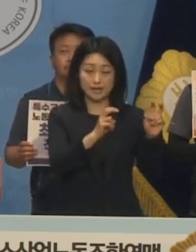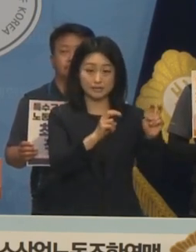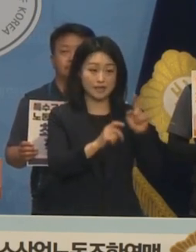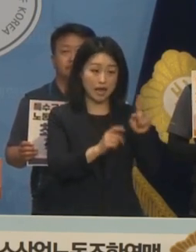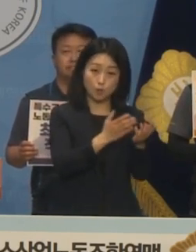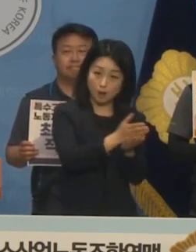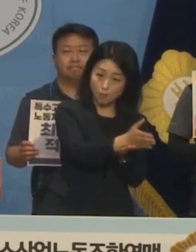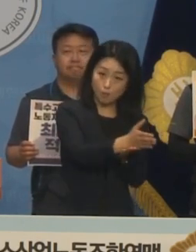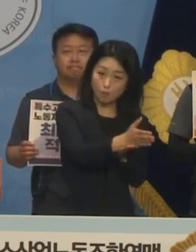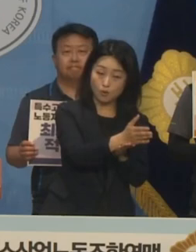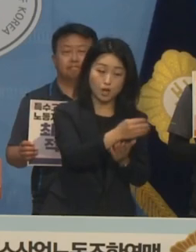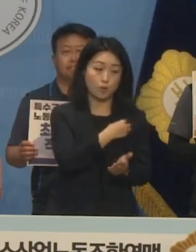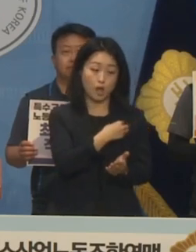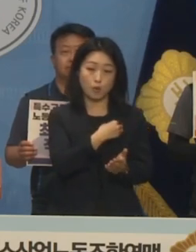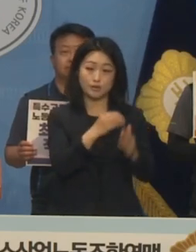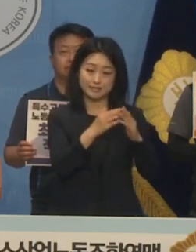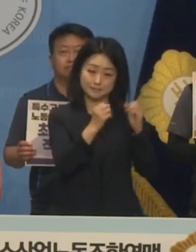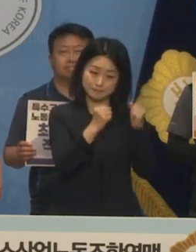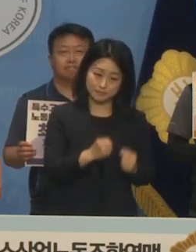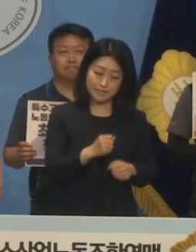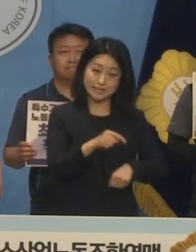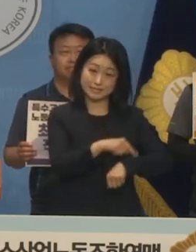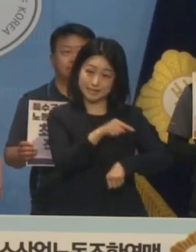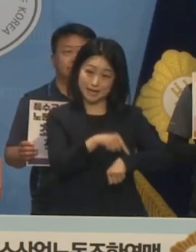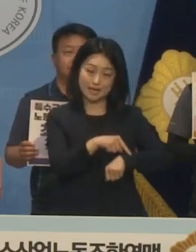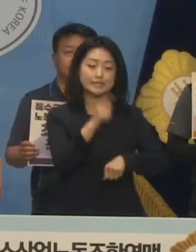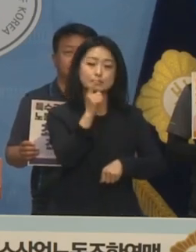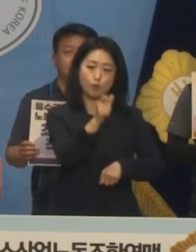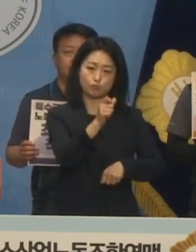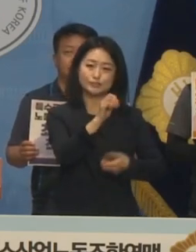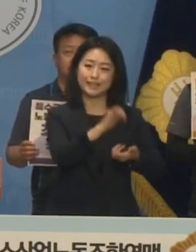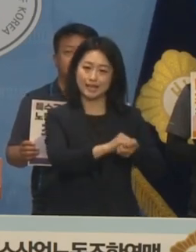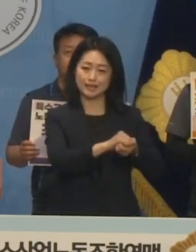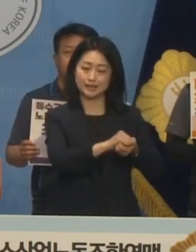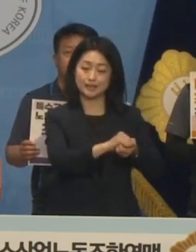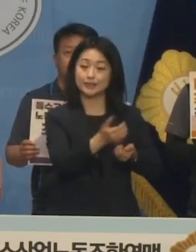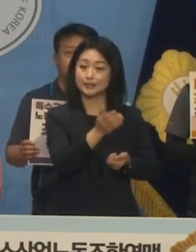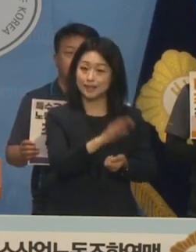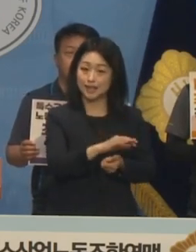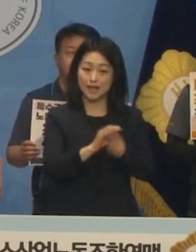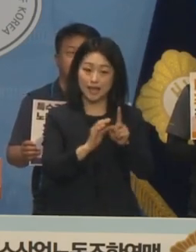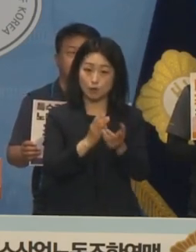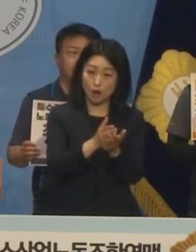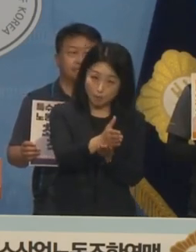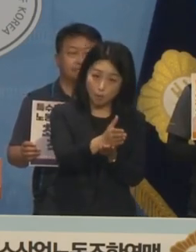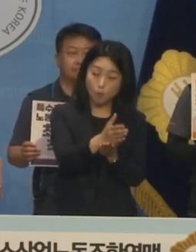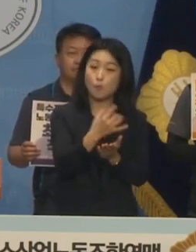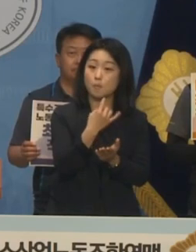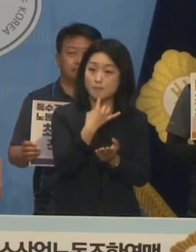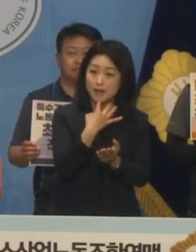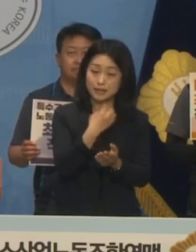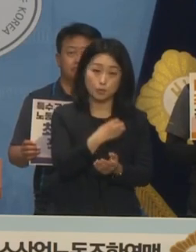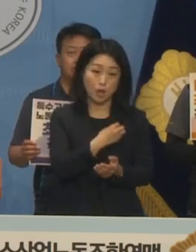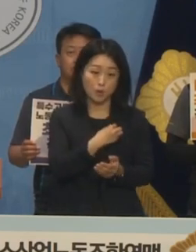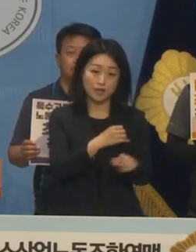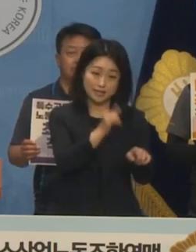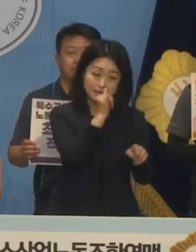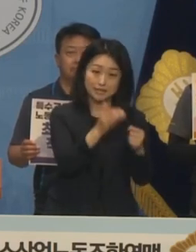받는 편인데도 시급으로 환산했더니 2017년 최저임금 수준이라는 믿을 수